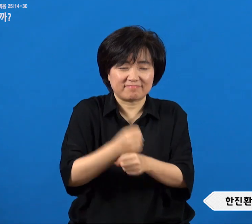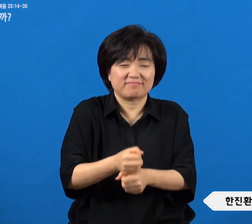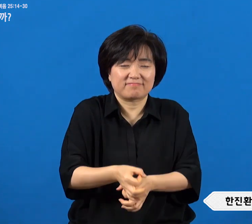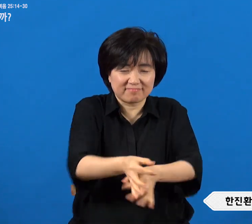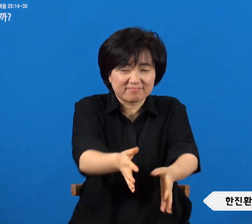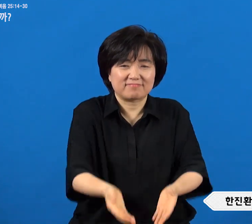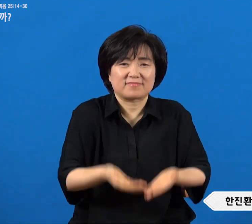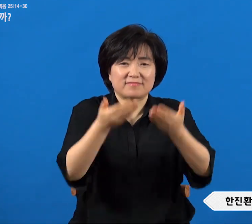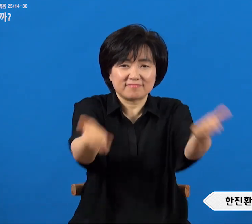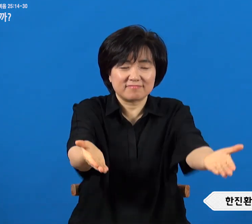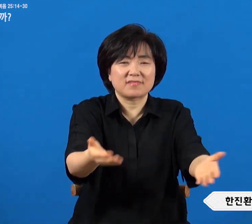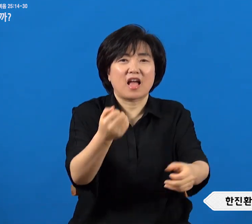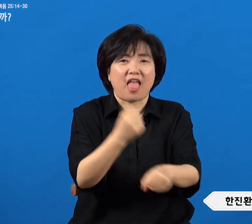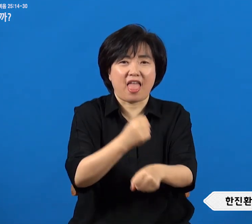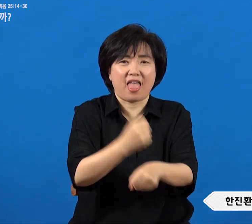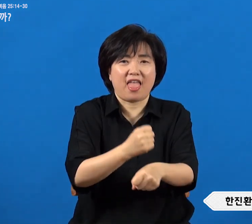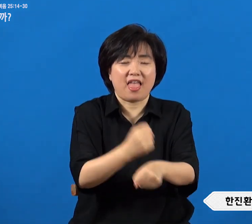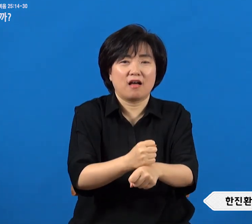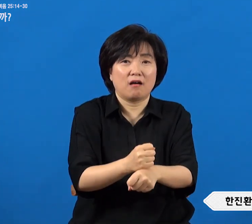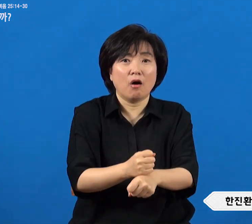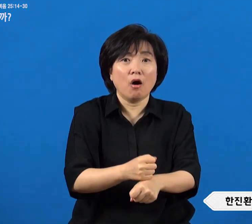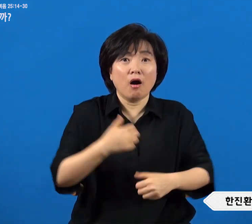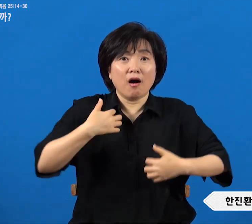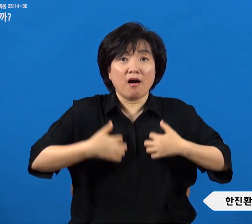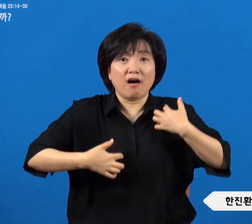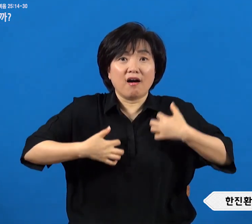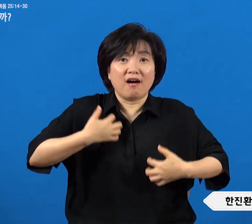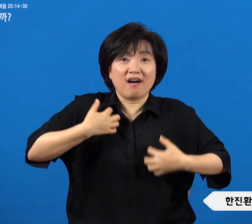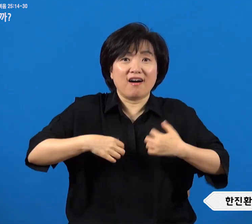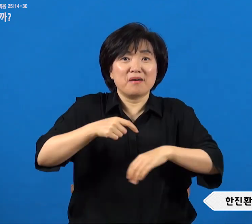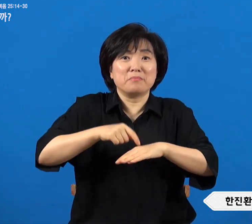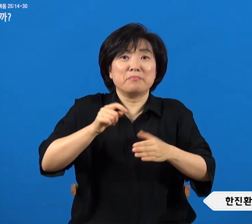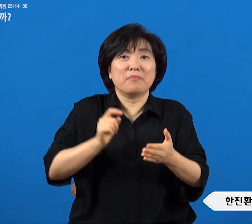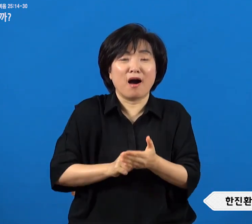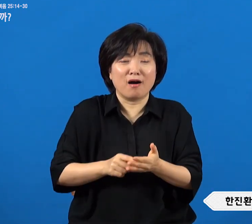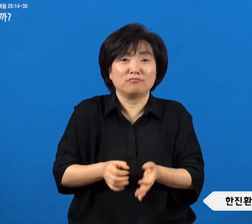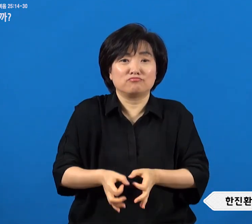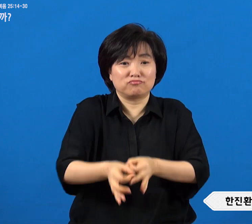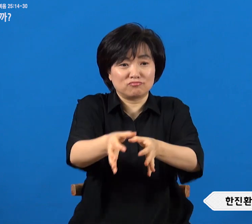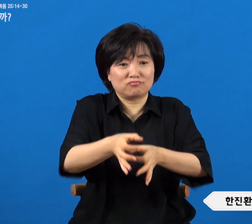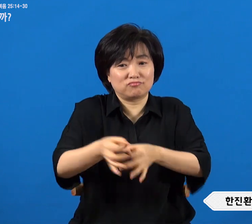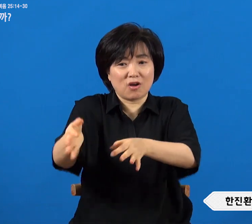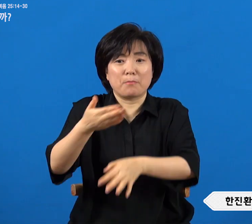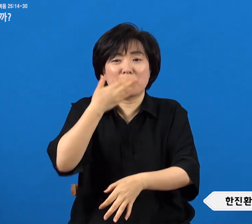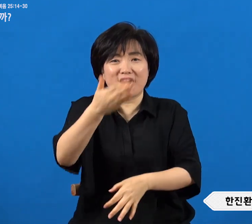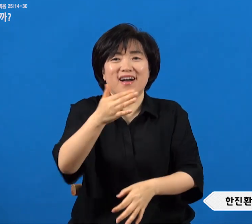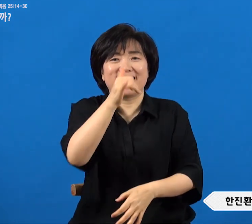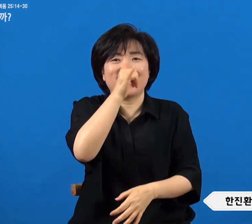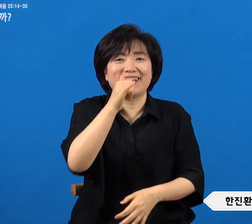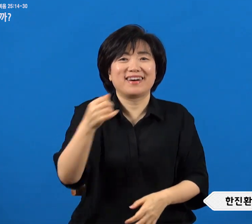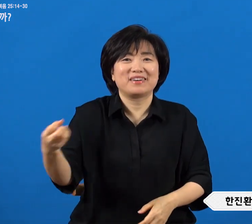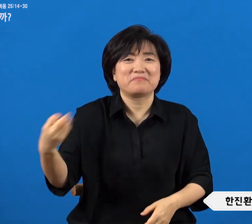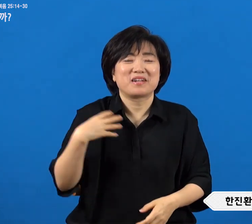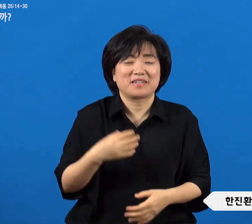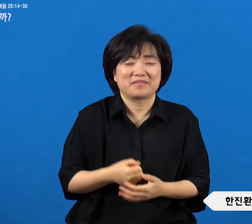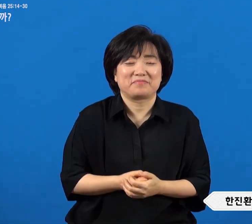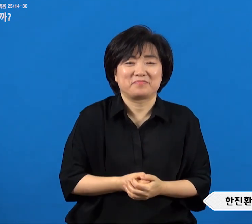거니까 아무 갈등 없이 그냥 기쁜 마음으로 헌금할 수 있어서 너무 좋습니다. 그런 얘기를 한 분도